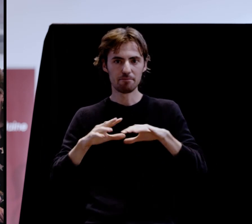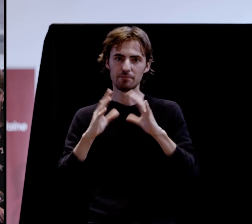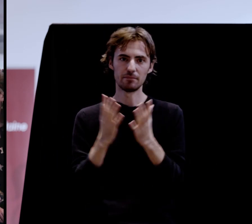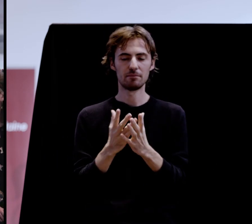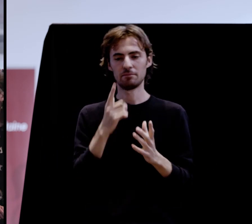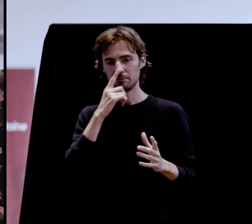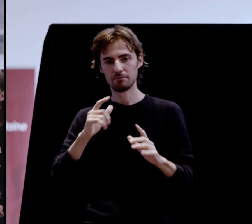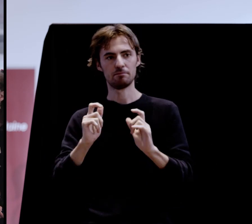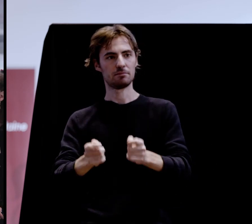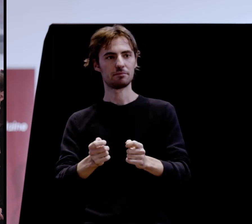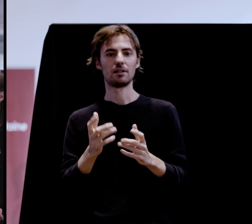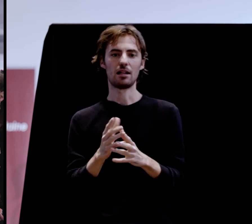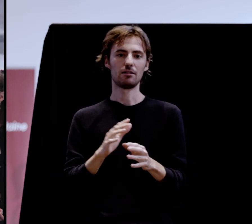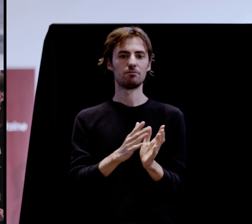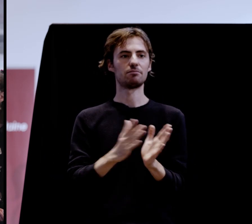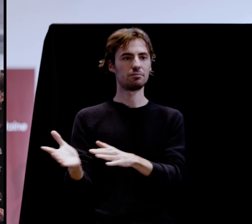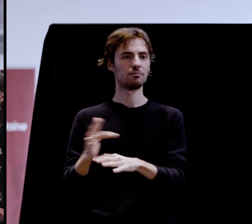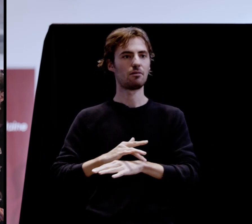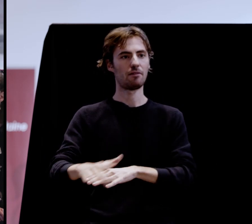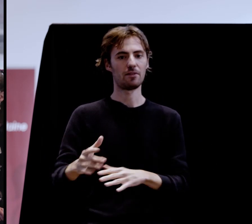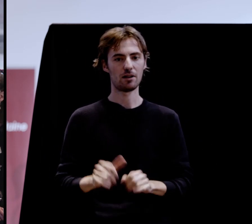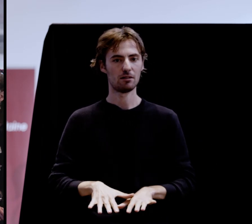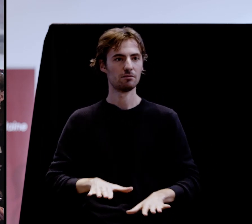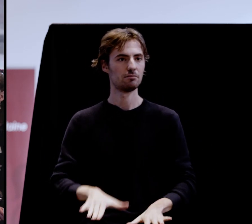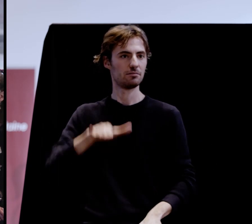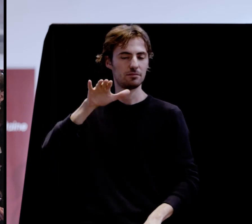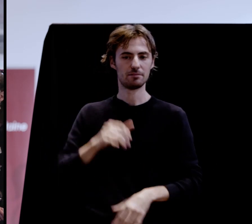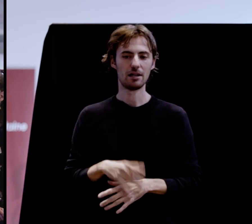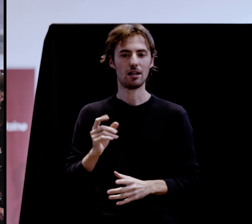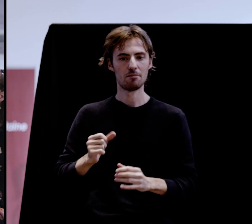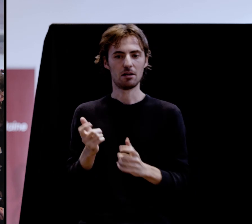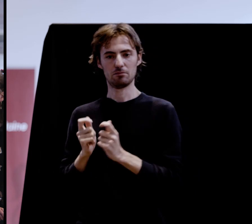le diagnostic de déficit gonadotrope et on discute le traitement.